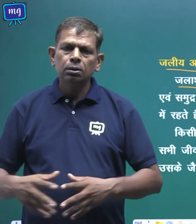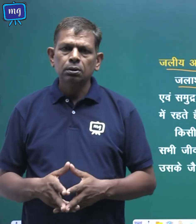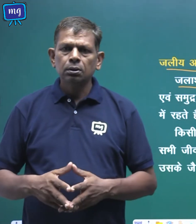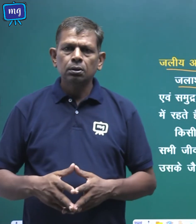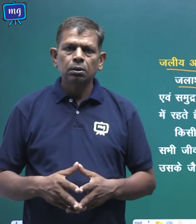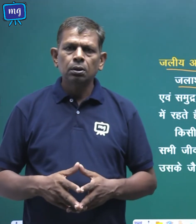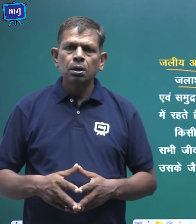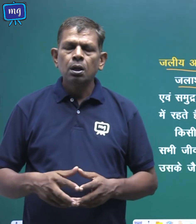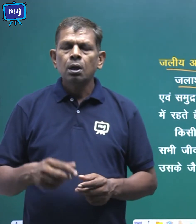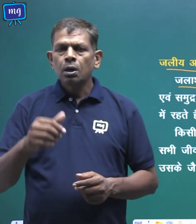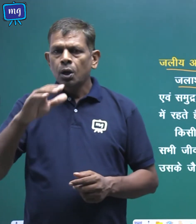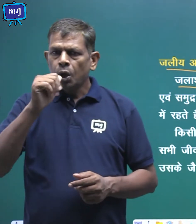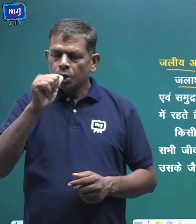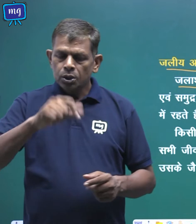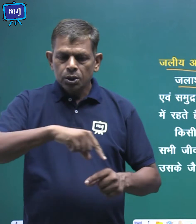झील,